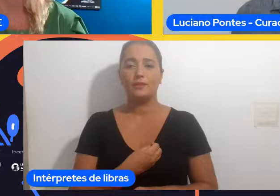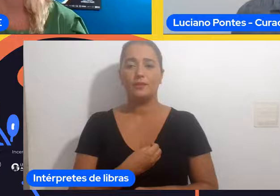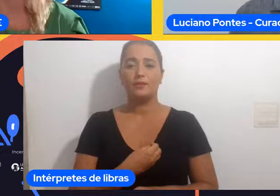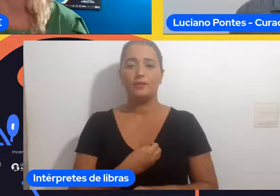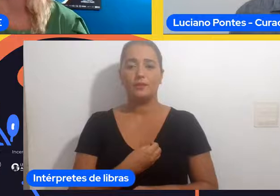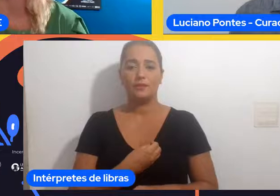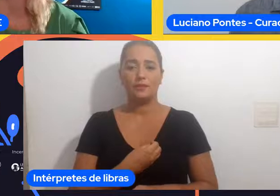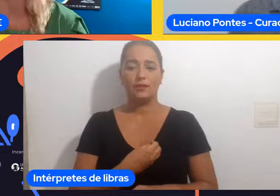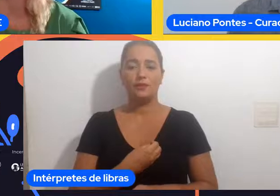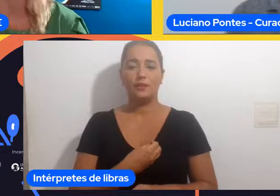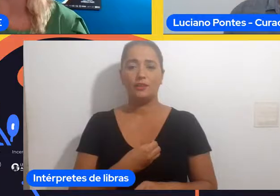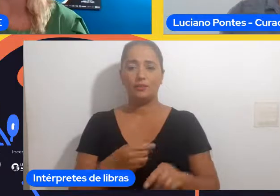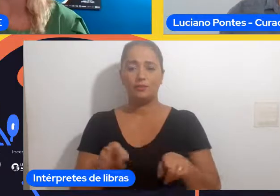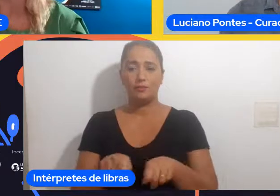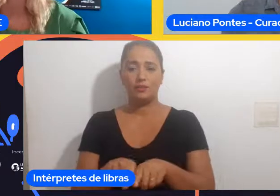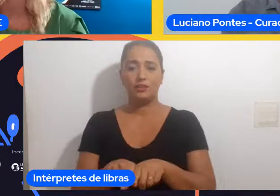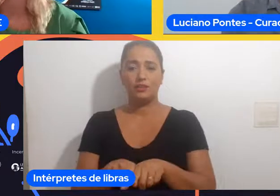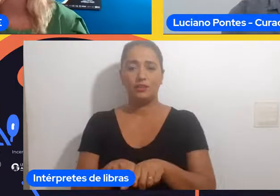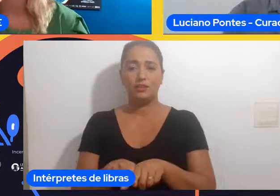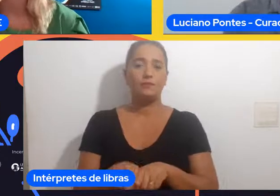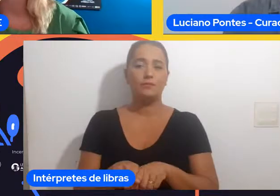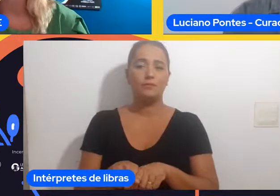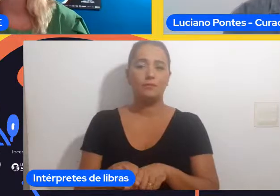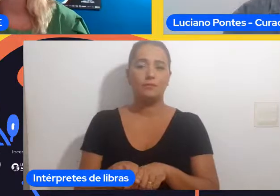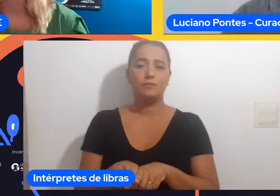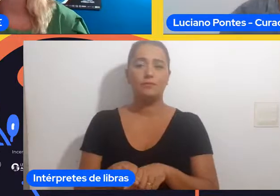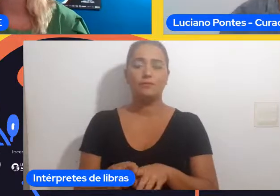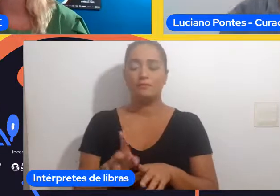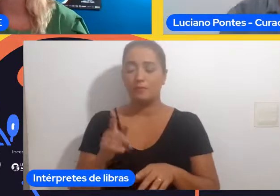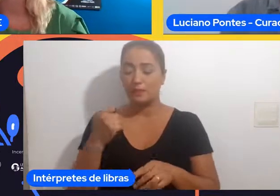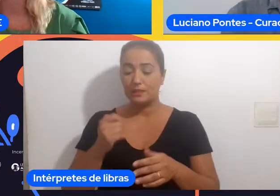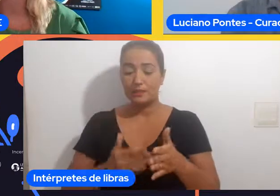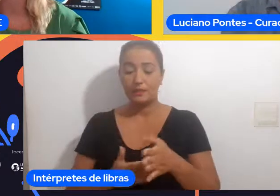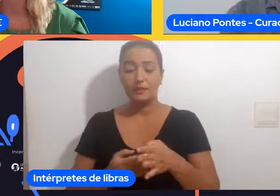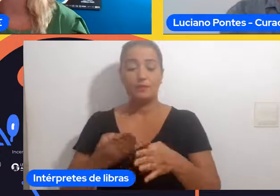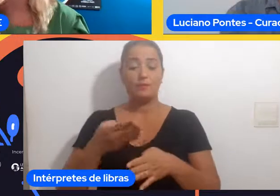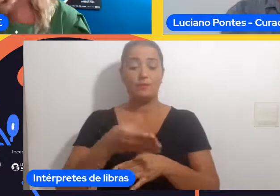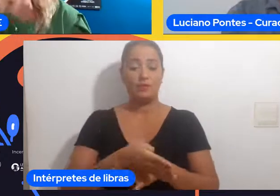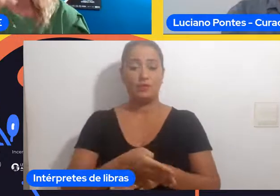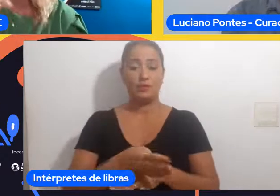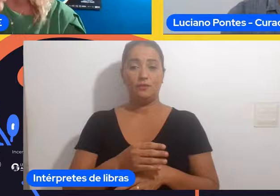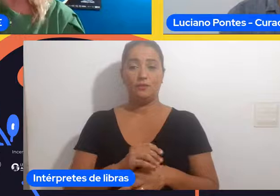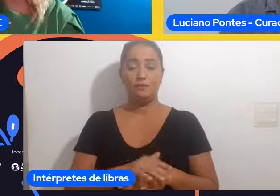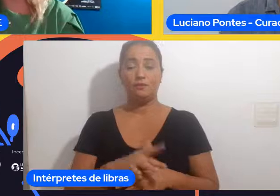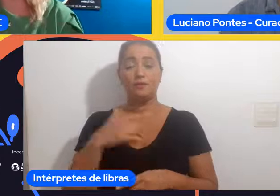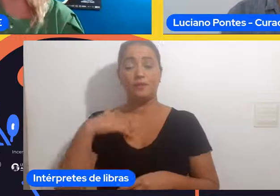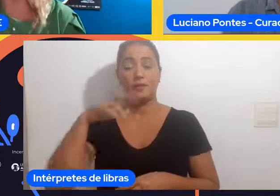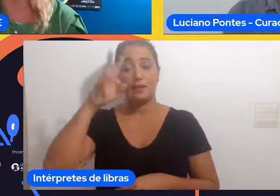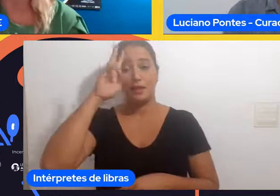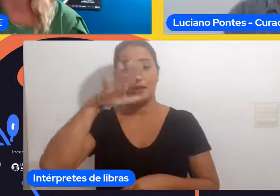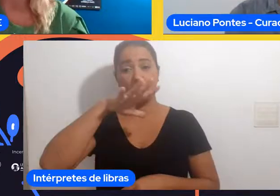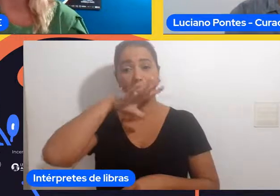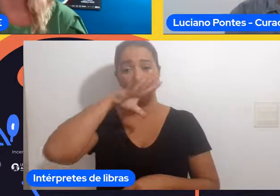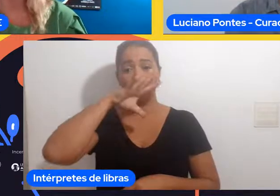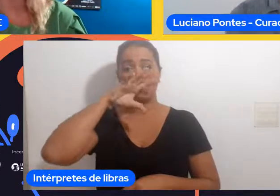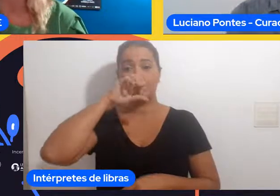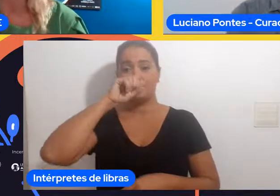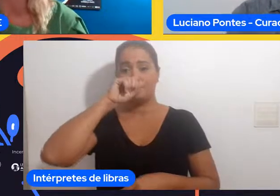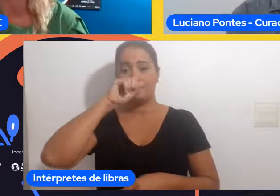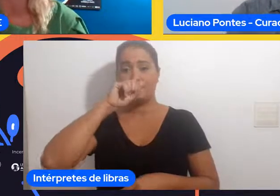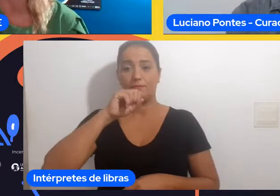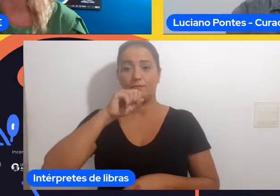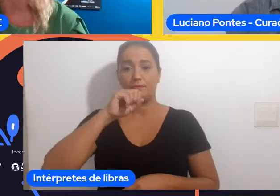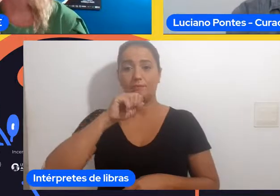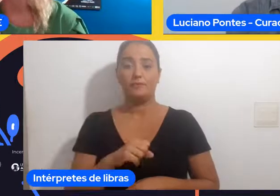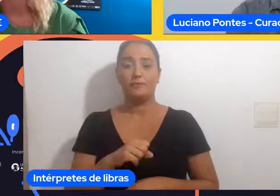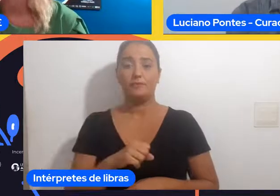que foi tudo hoje, eu acho que é que eu estava preocupada com o tema. E aí eu lembrei do cheiro, meu Deus, quando eu botei uma garfada, eu fui lá